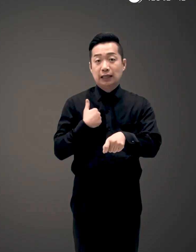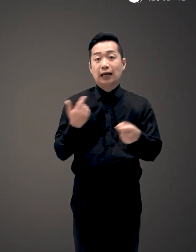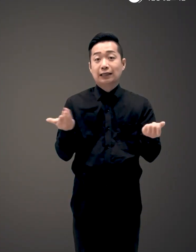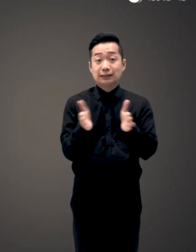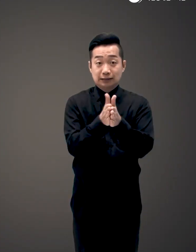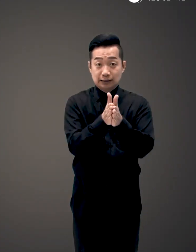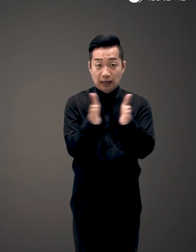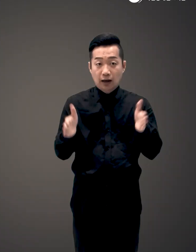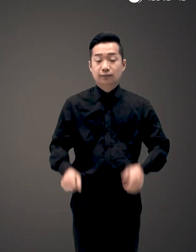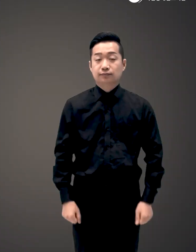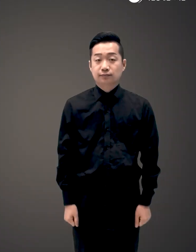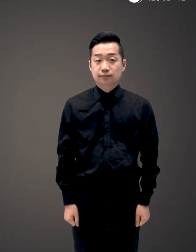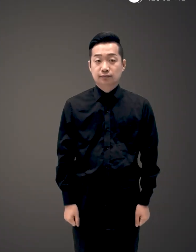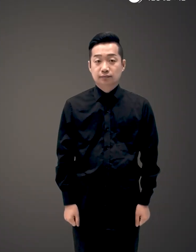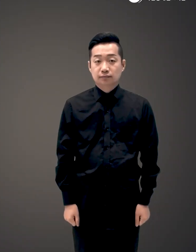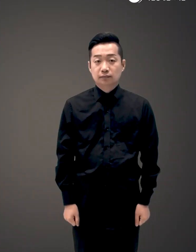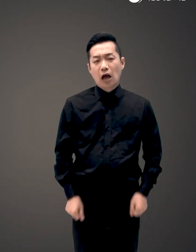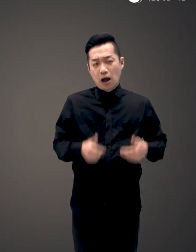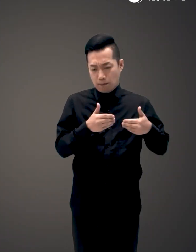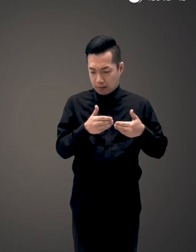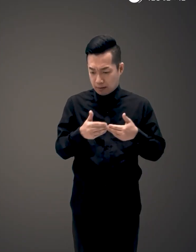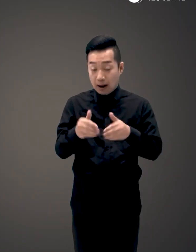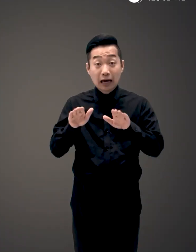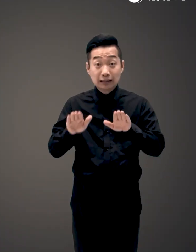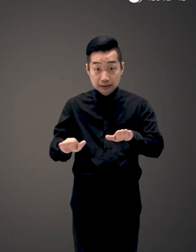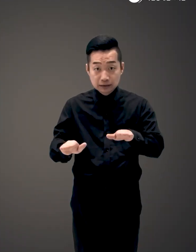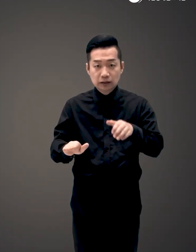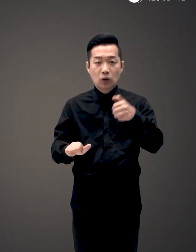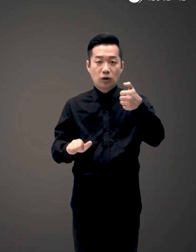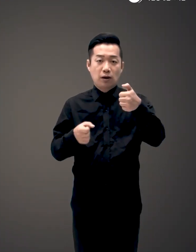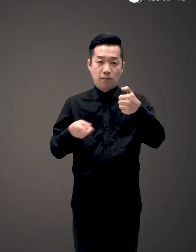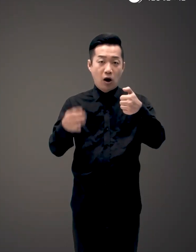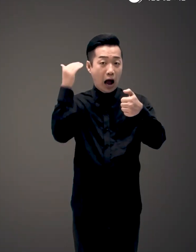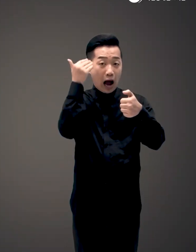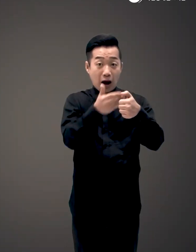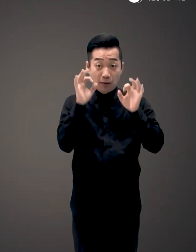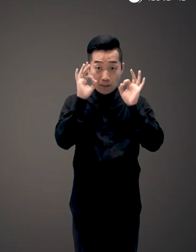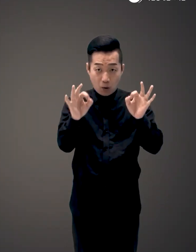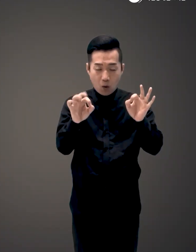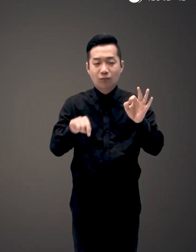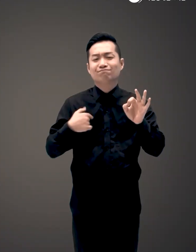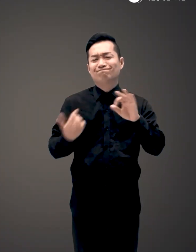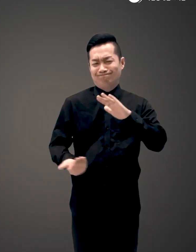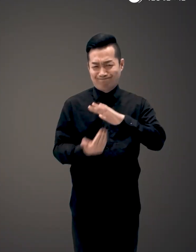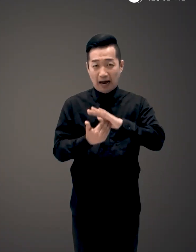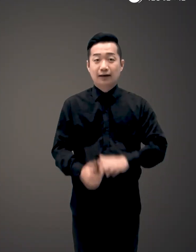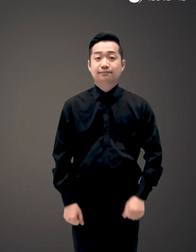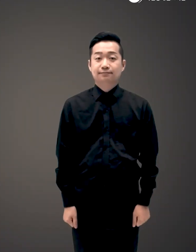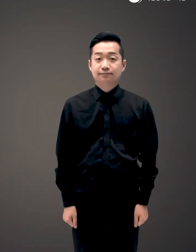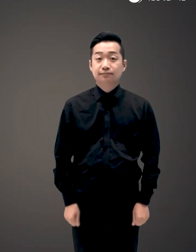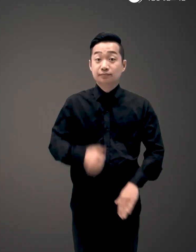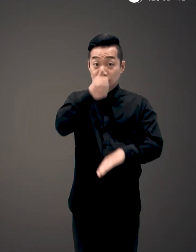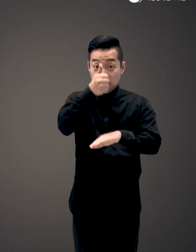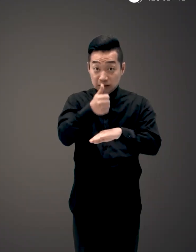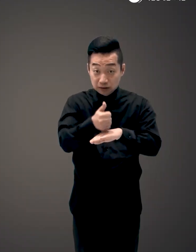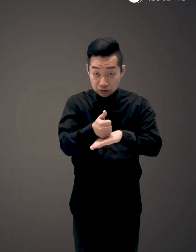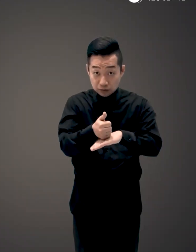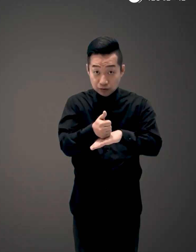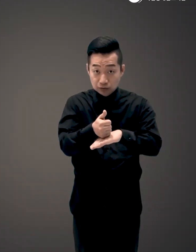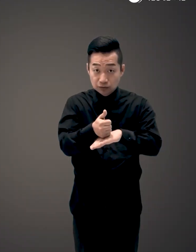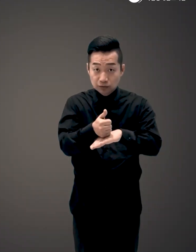또다시 저의 일을 시작을 하고, 그리고 이제 지금의 50평 한강뷰 거기까지 와버렸네요.